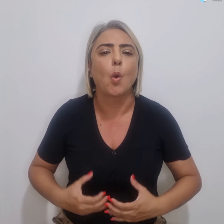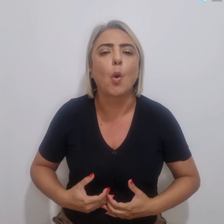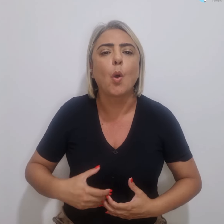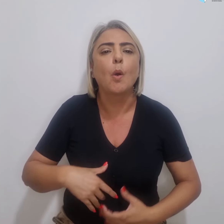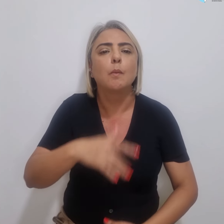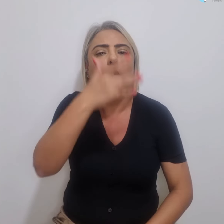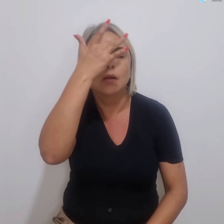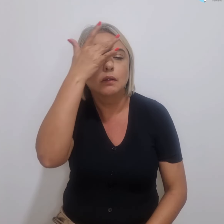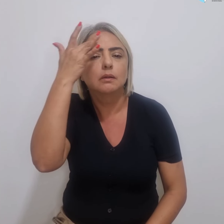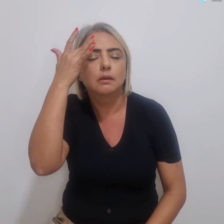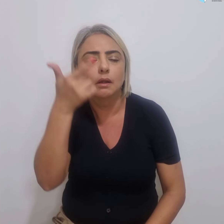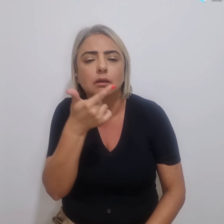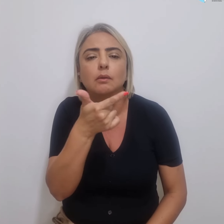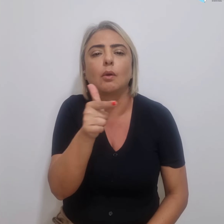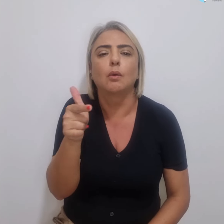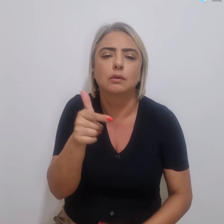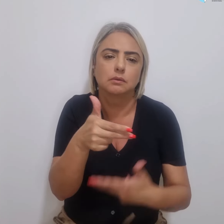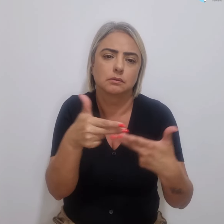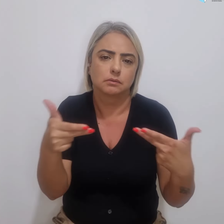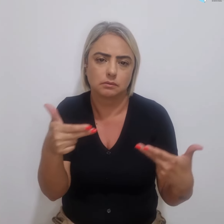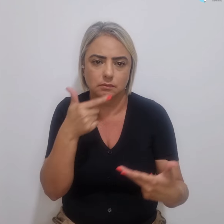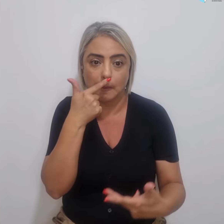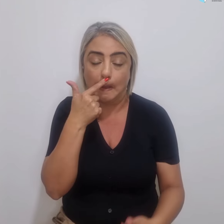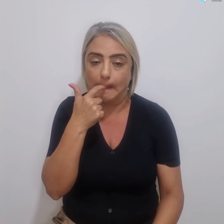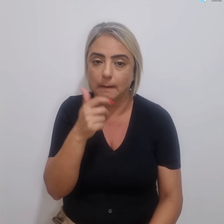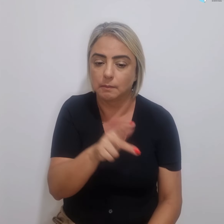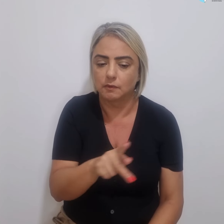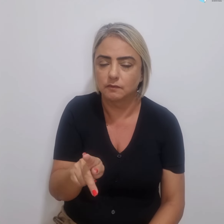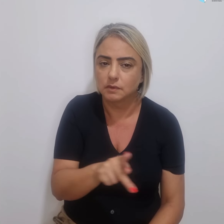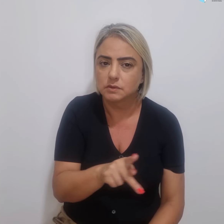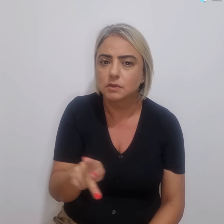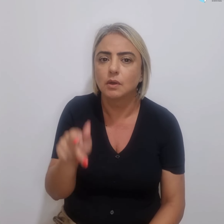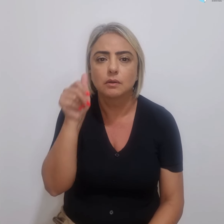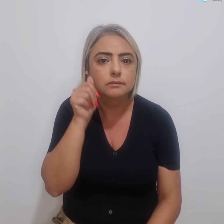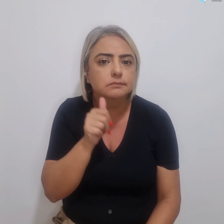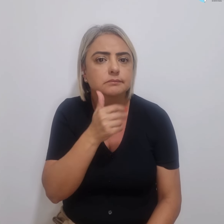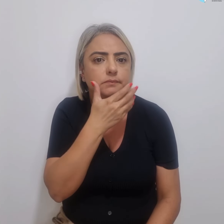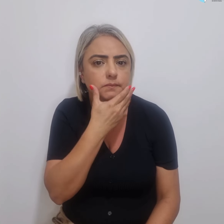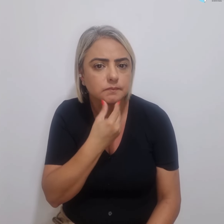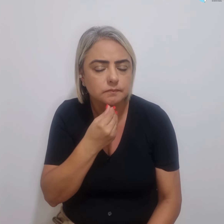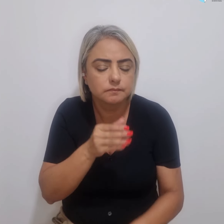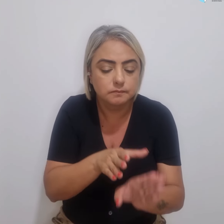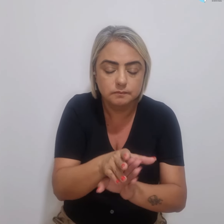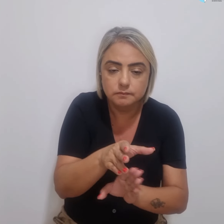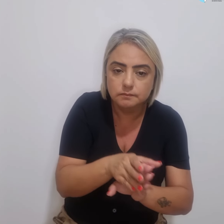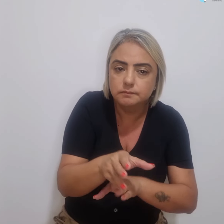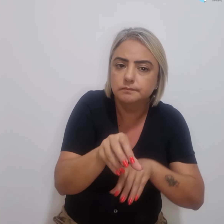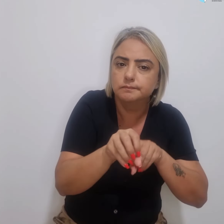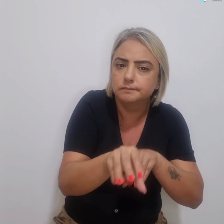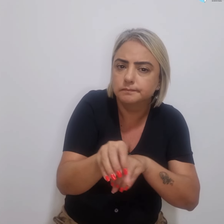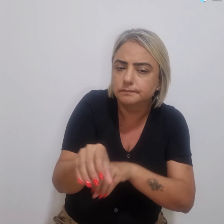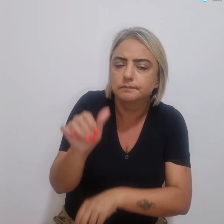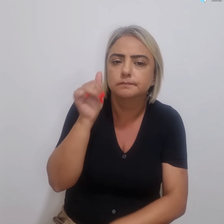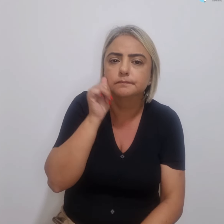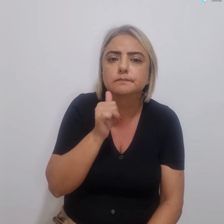possibilidades. Professores, professoras, orientadores e orientadoras